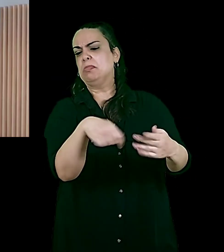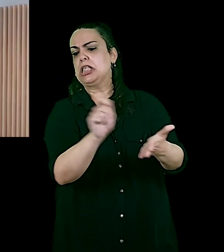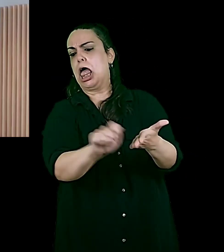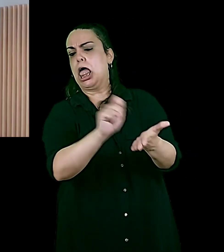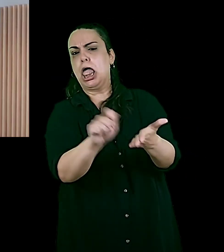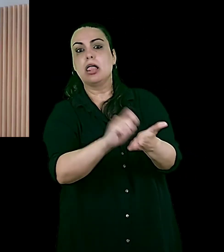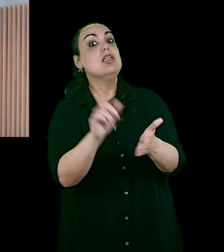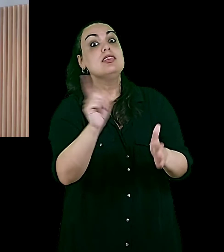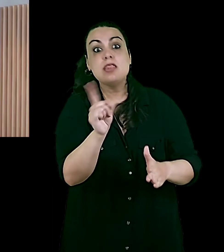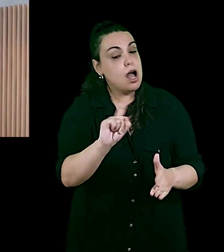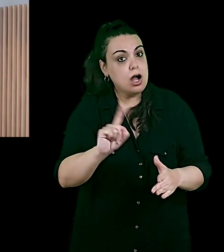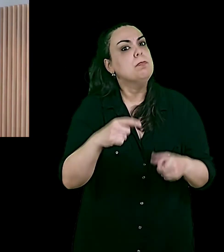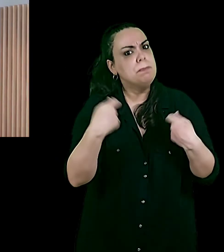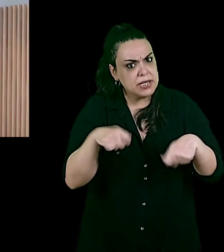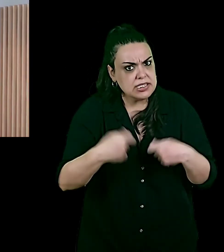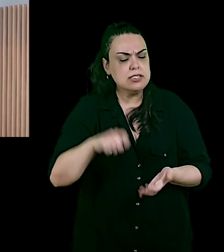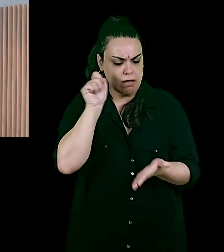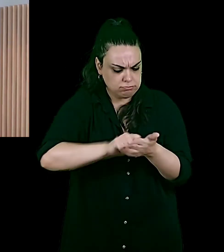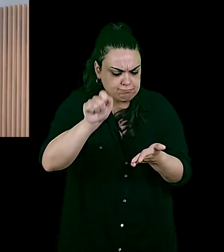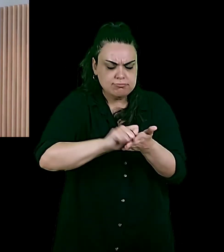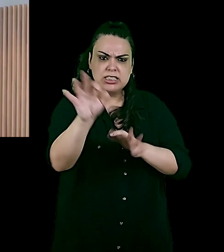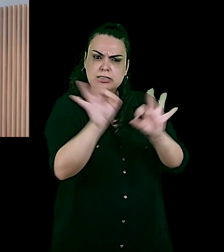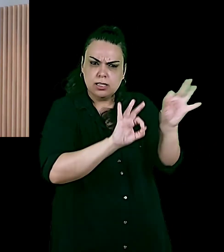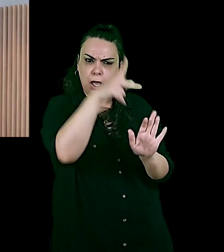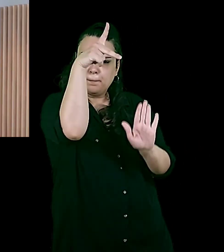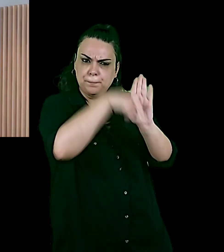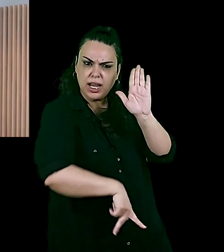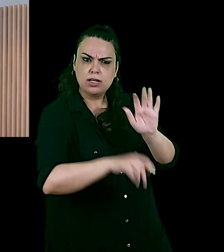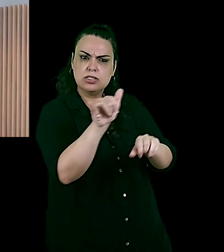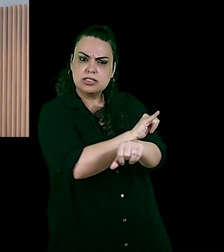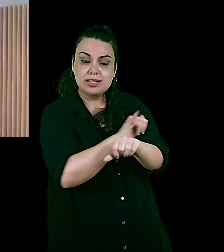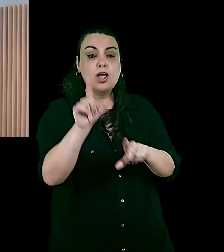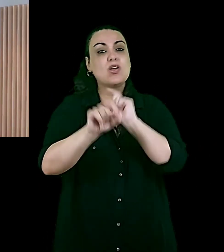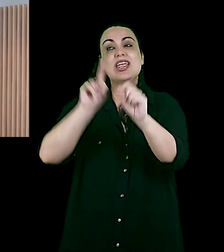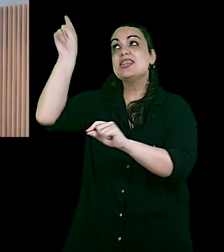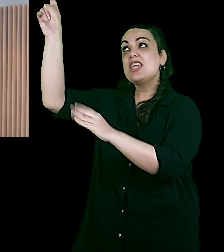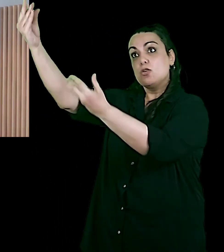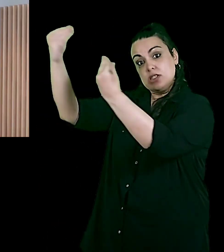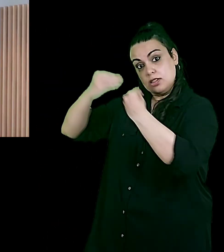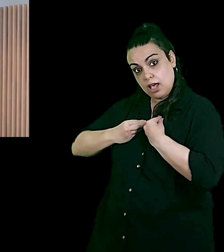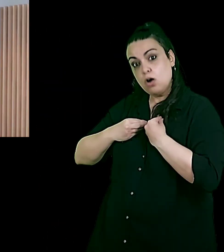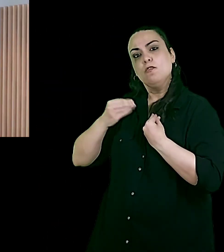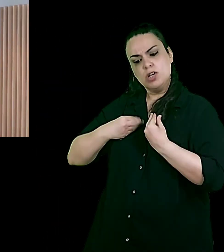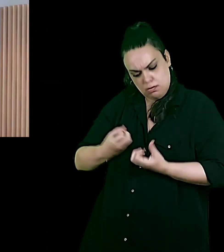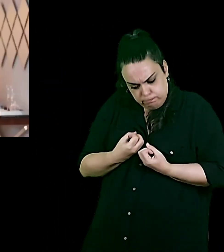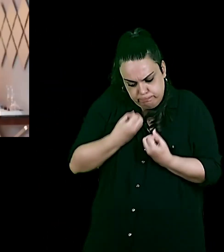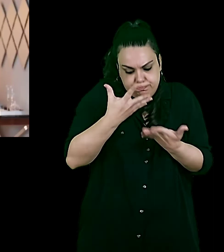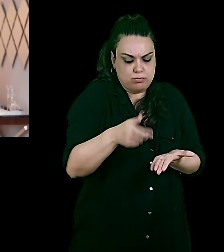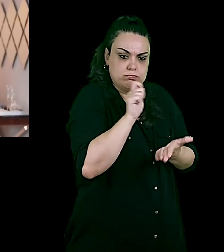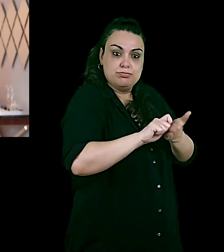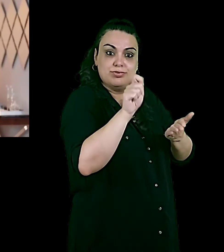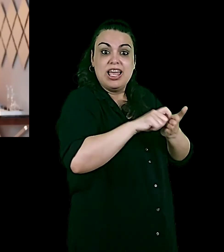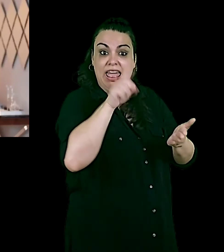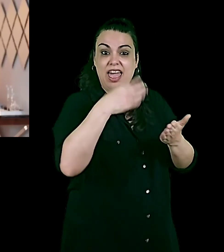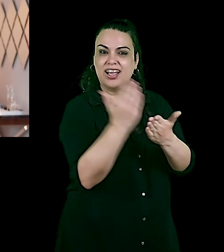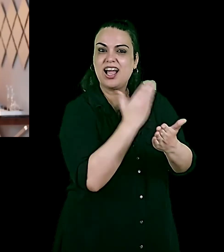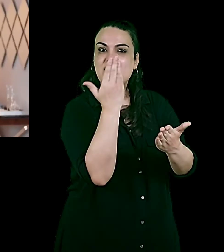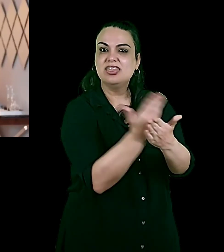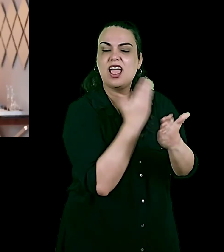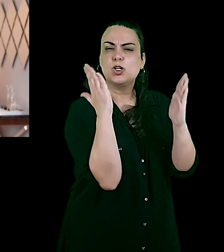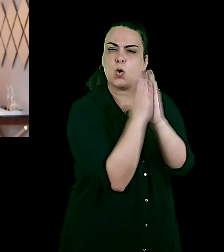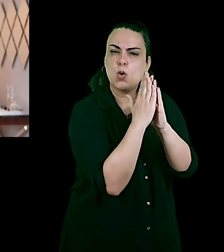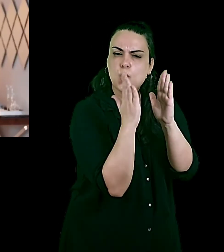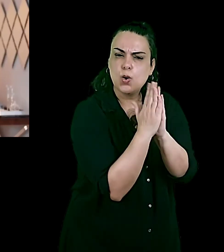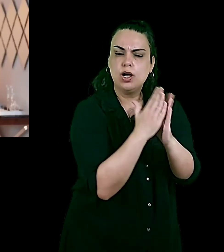trazer para a realidade terrestre, física e humana, aquilo que o divino já trouxe para a sua vida. E aí foi através desse